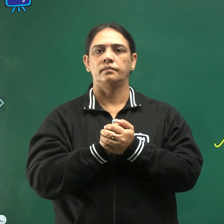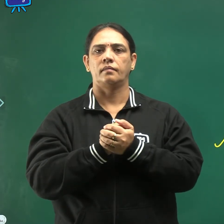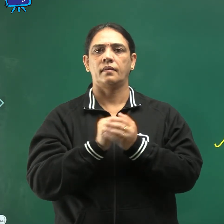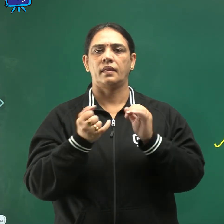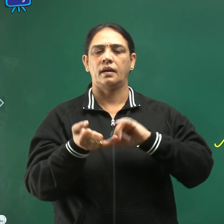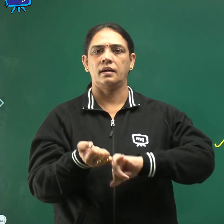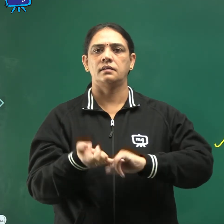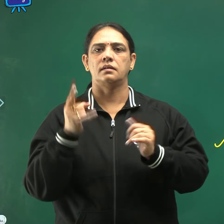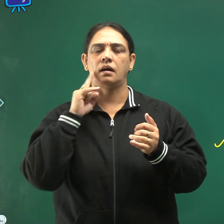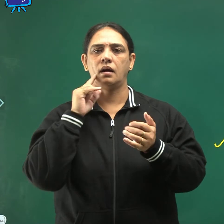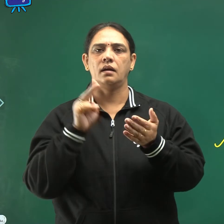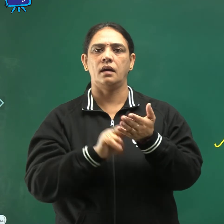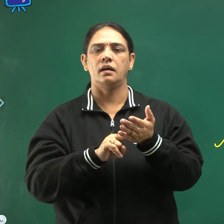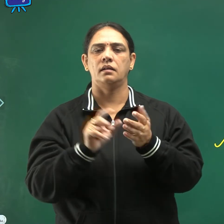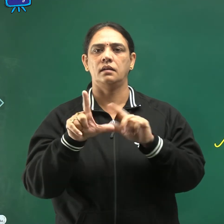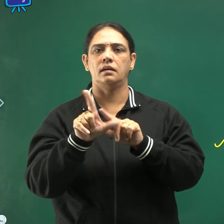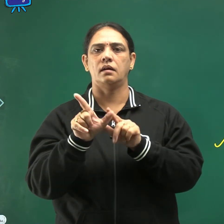साइन थीटा बटे